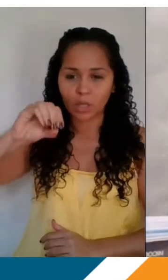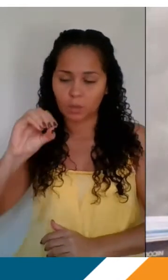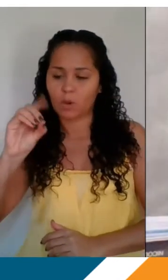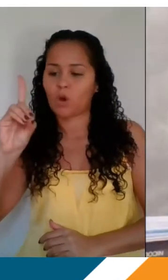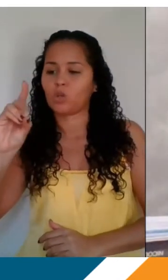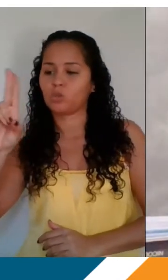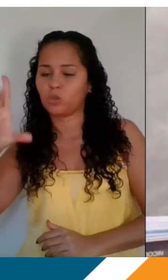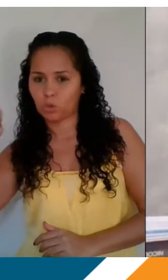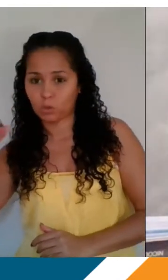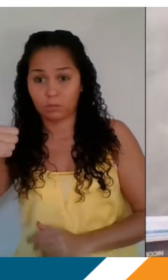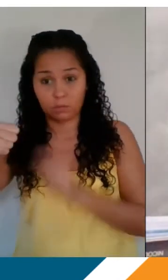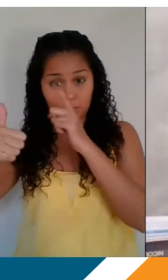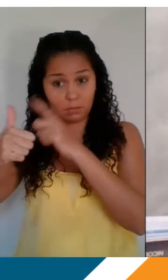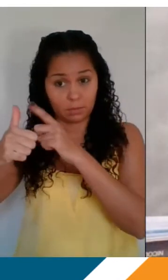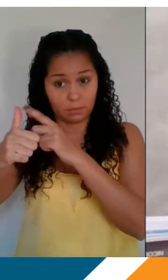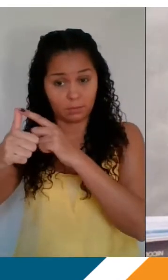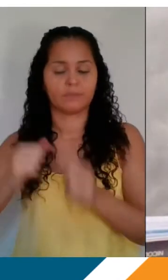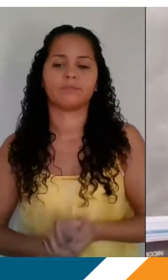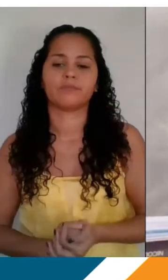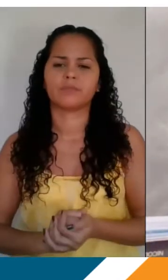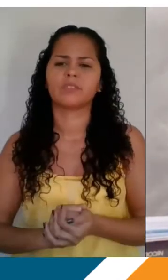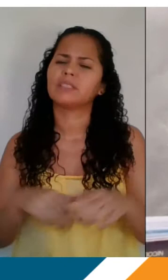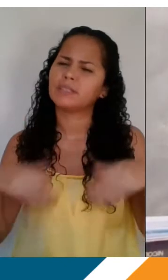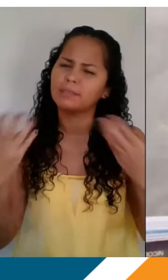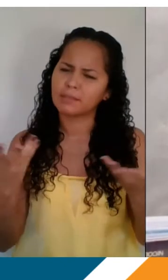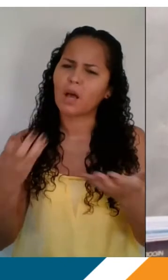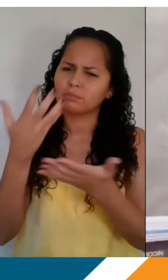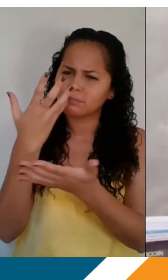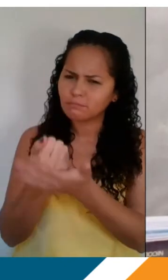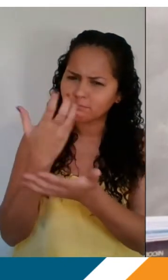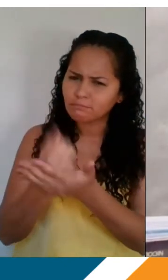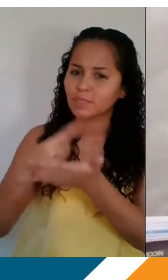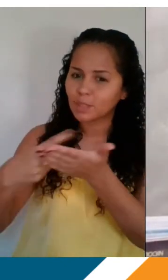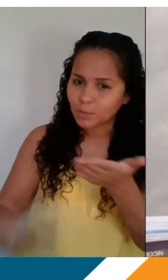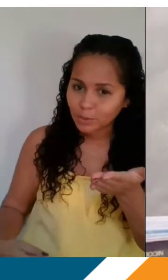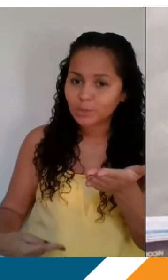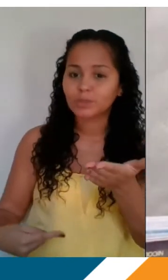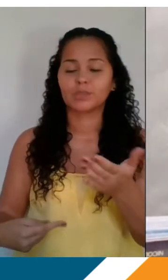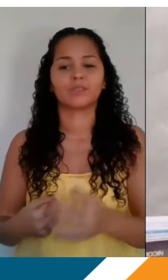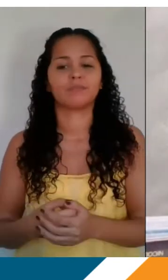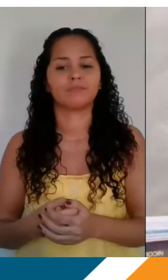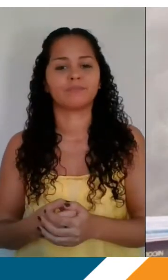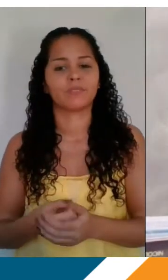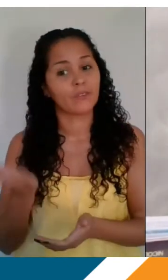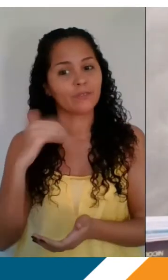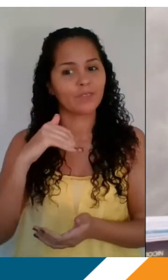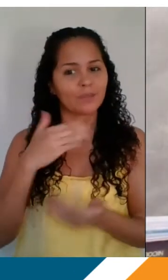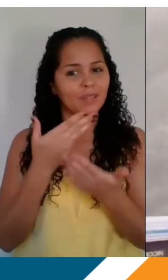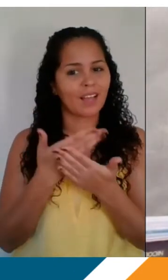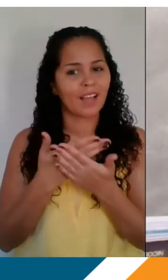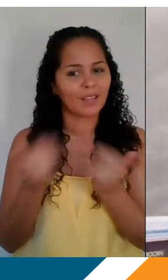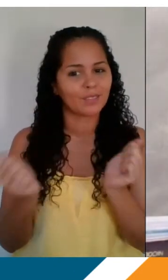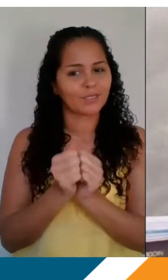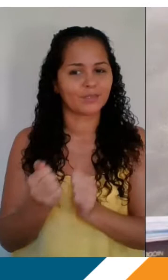a apostila do primeiro semestre. Então, corre aí, baixa a apostila se você não baixou ainda e vamos lá para